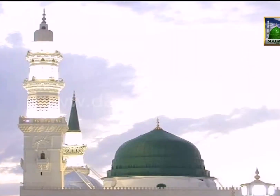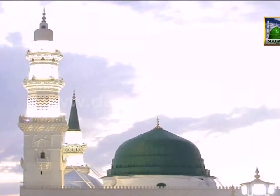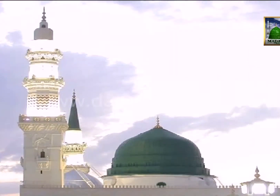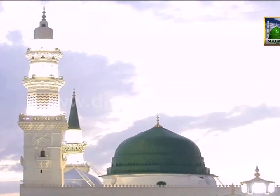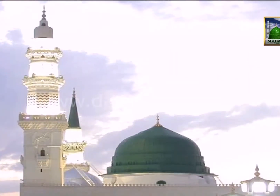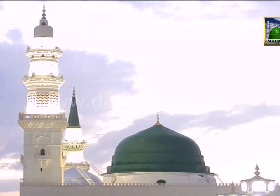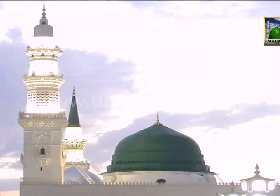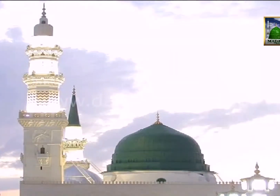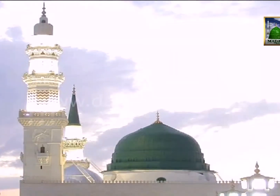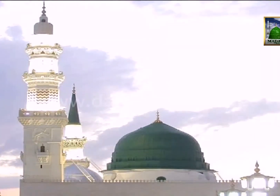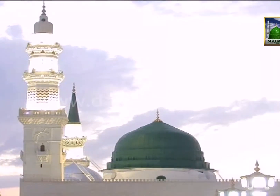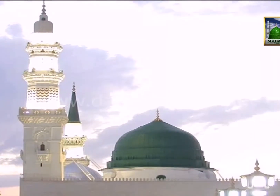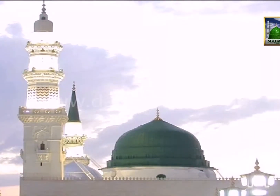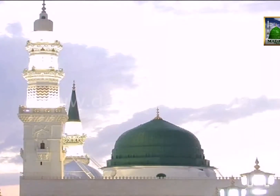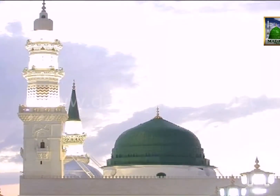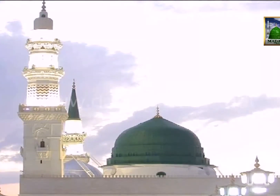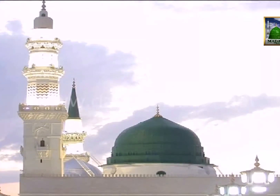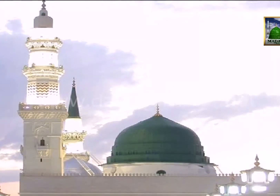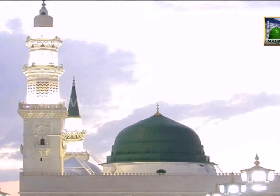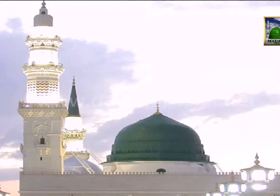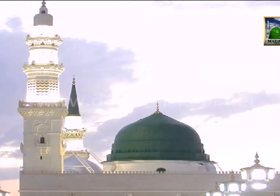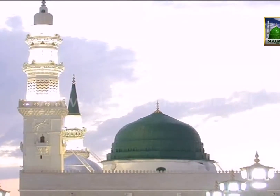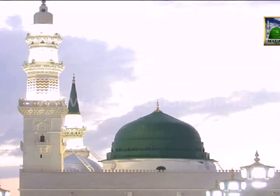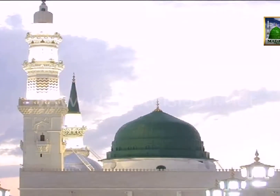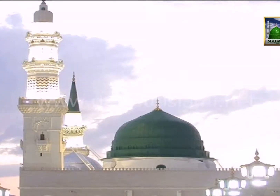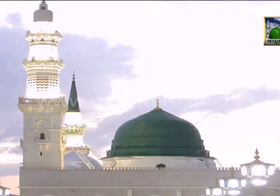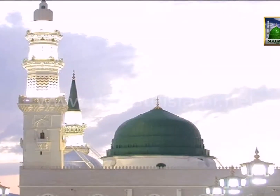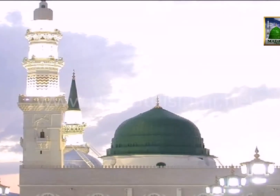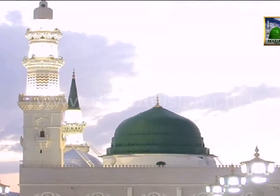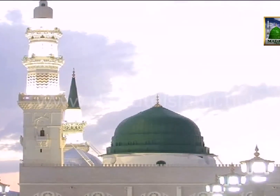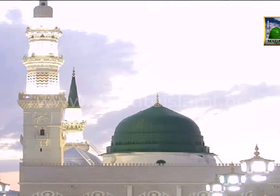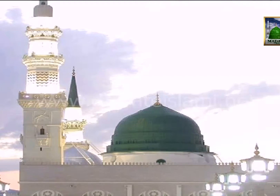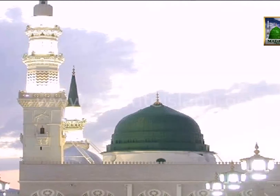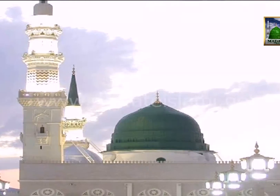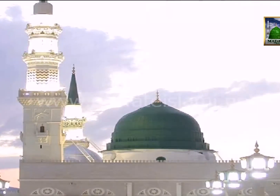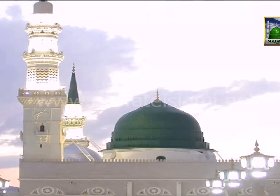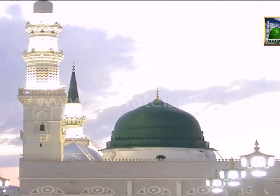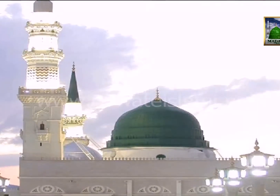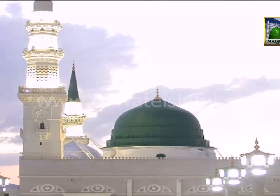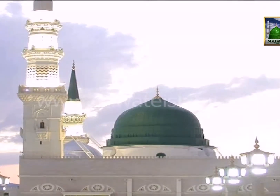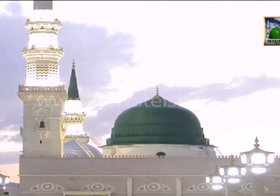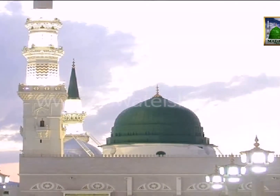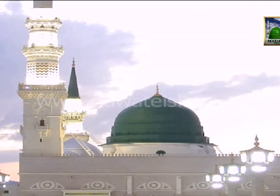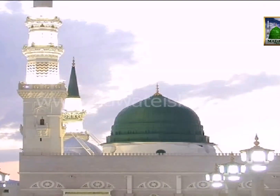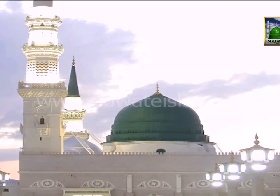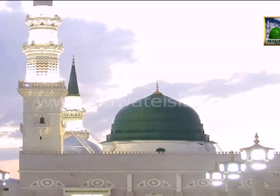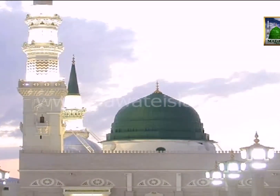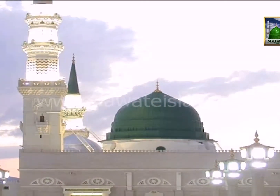اللهم صل وسلم وبارك على سيدنا ومولانا محمد النبي الأمي الحبيب العالي القدر العظيم الجاه وعلى آله